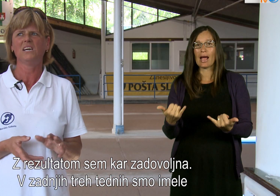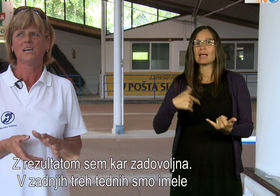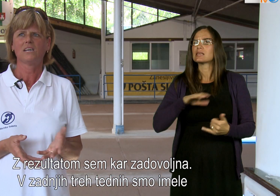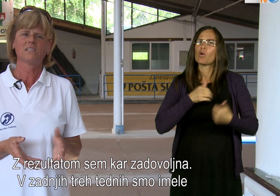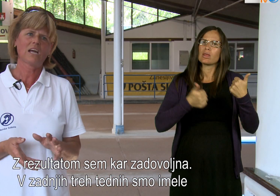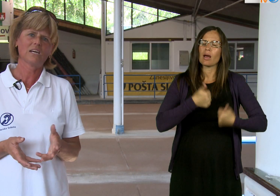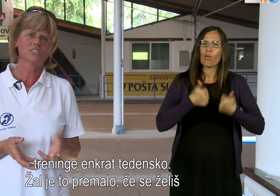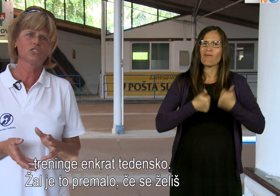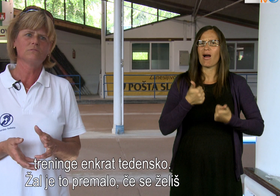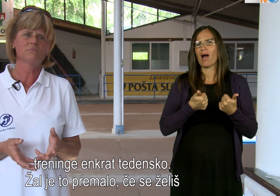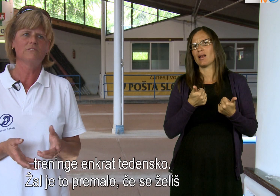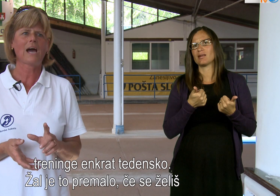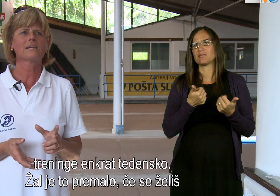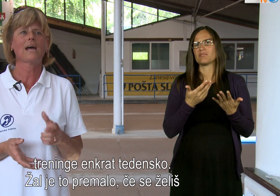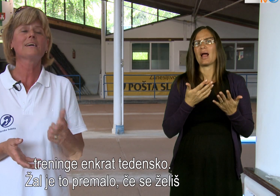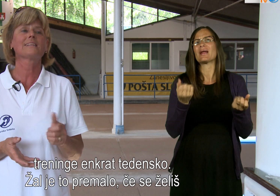tekmovali